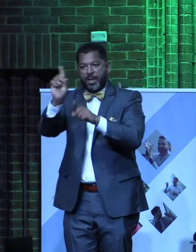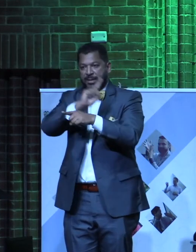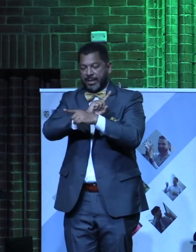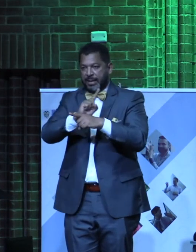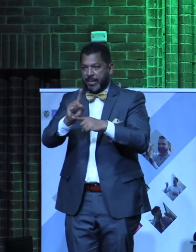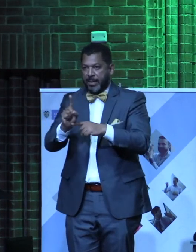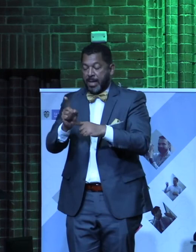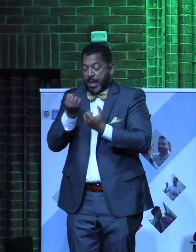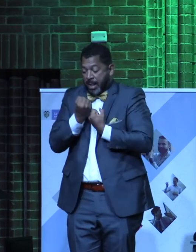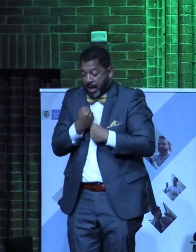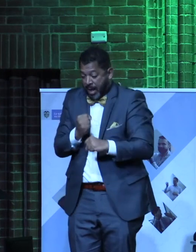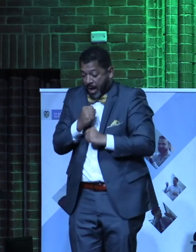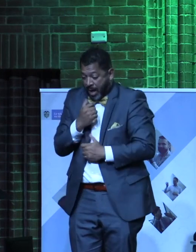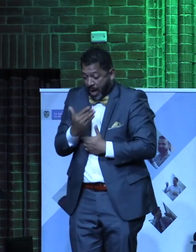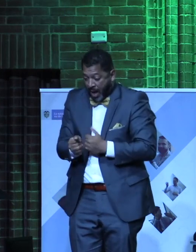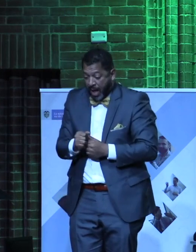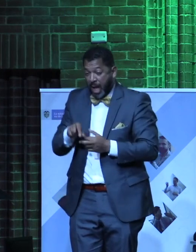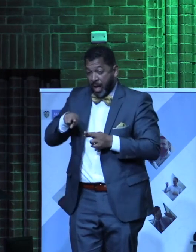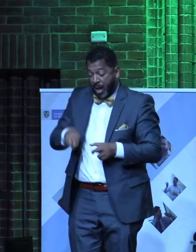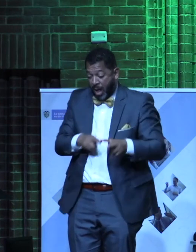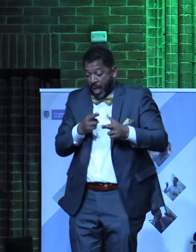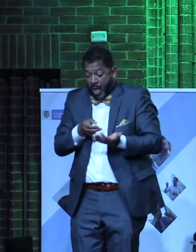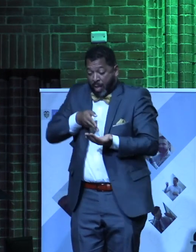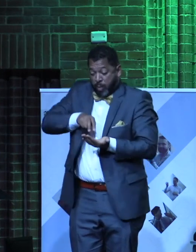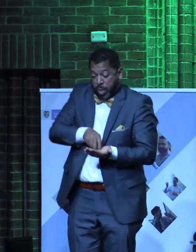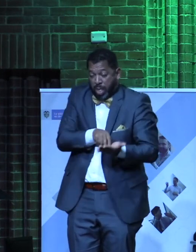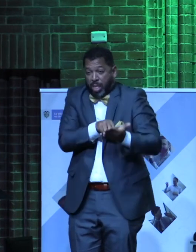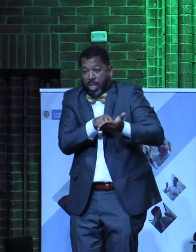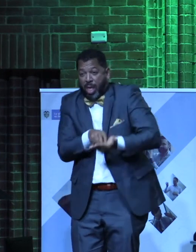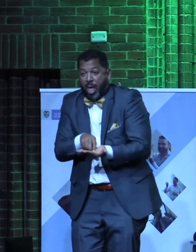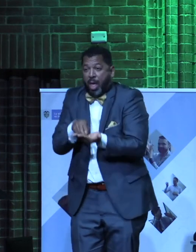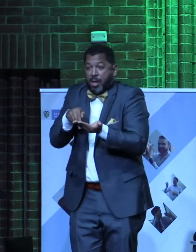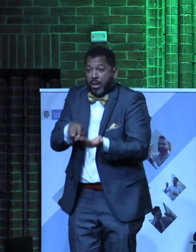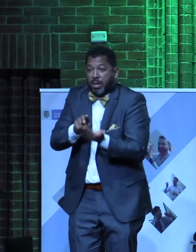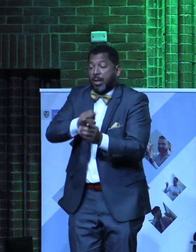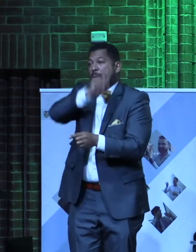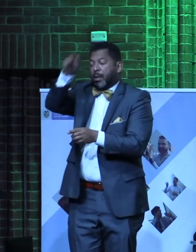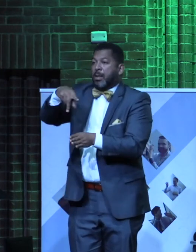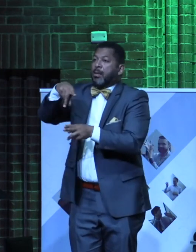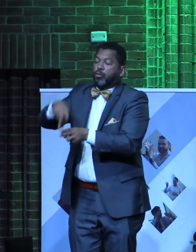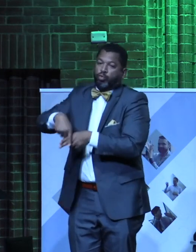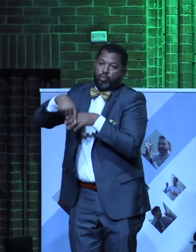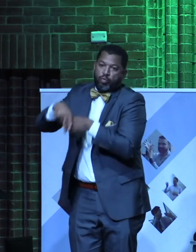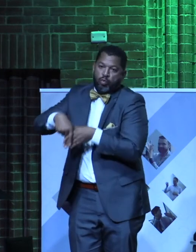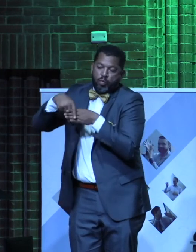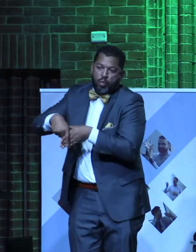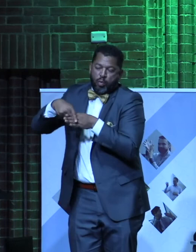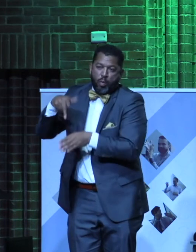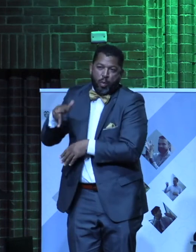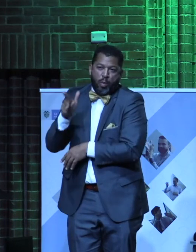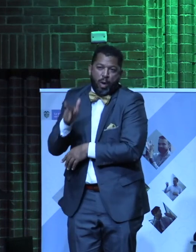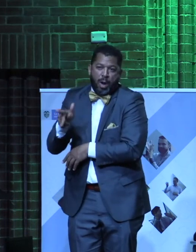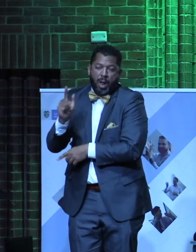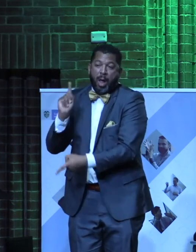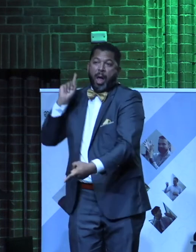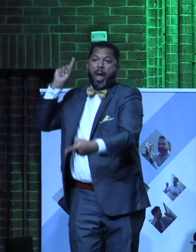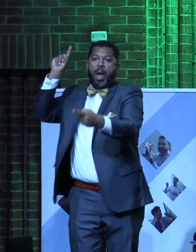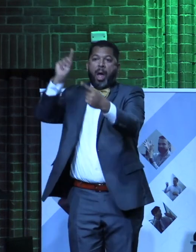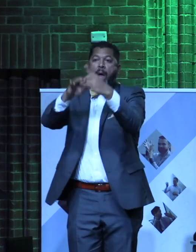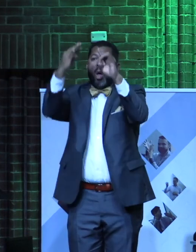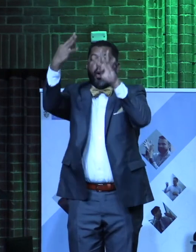llegan y se esfuerzan y pasan el río y en el río los está esperando el caballo y llegan a la caseta donde es el encuentro